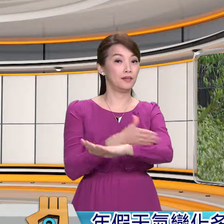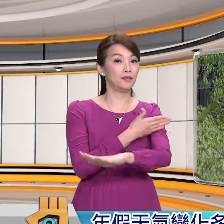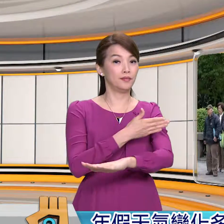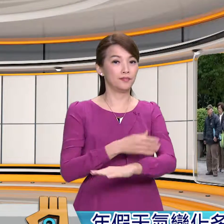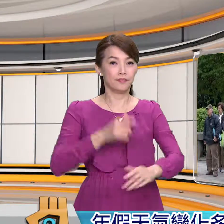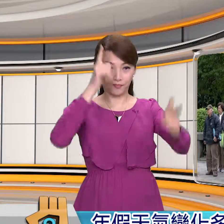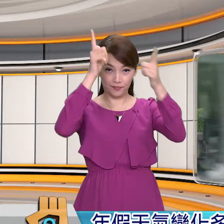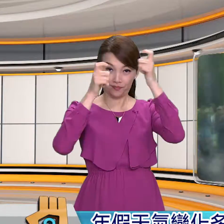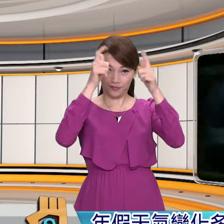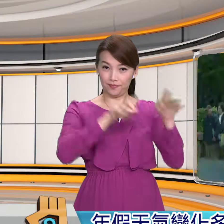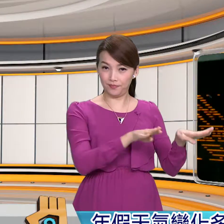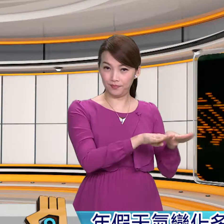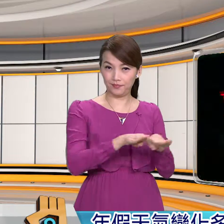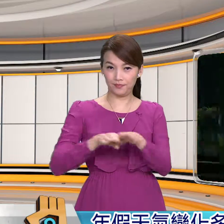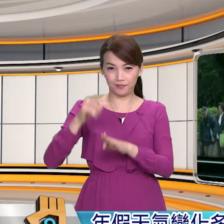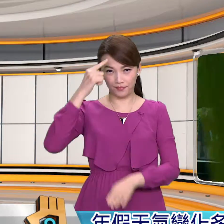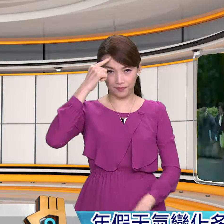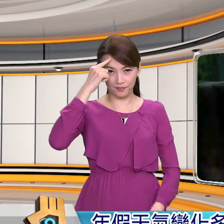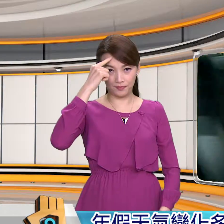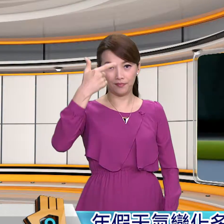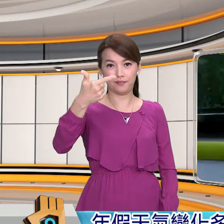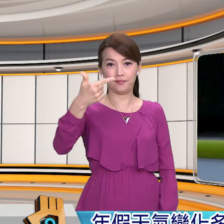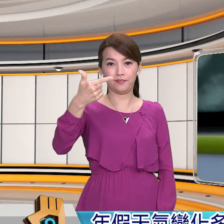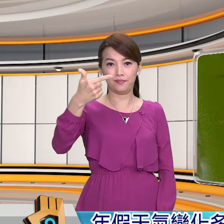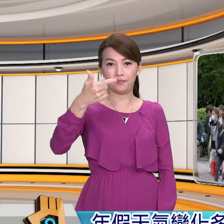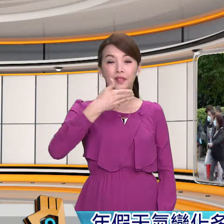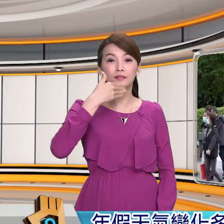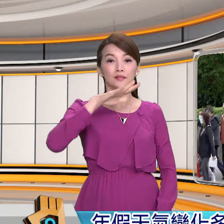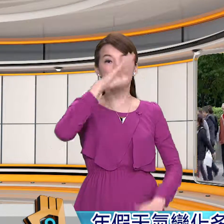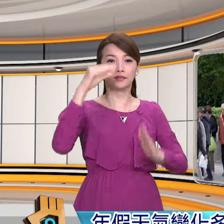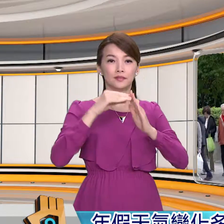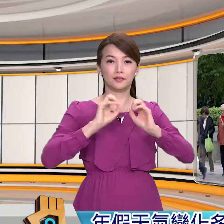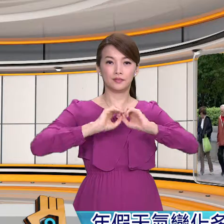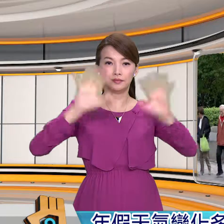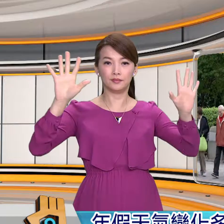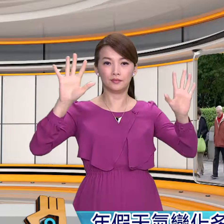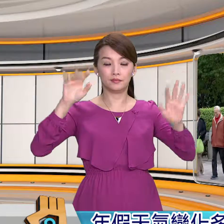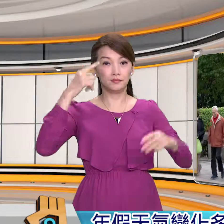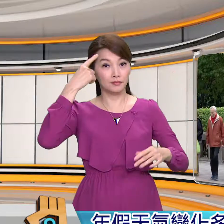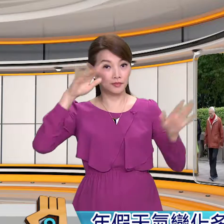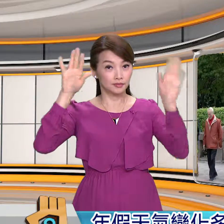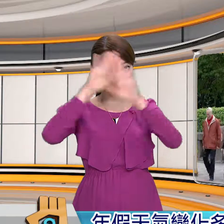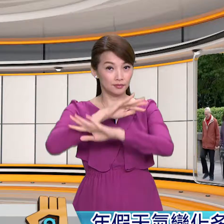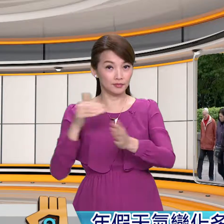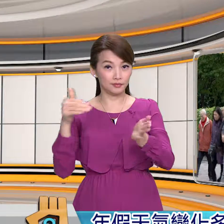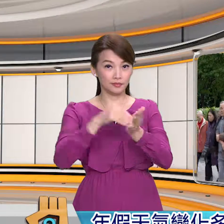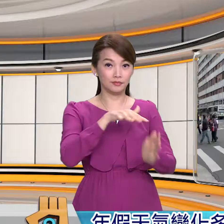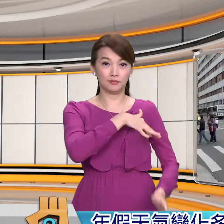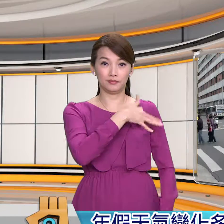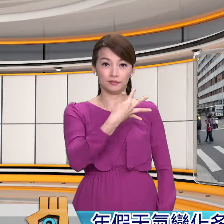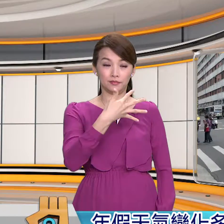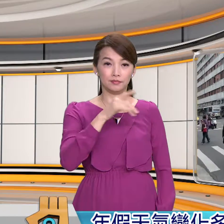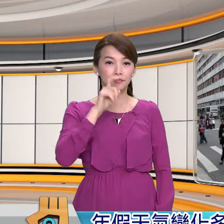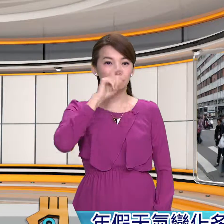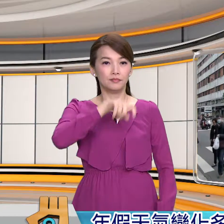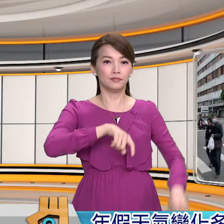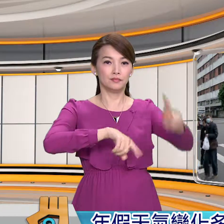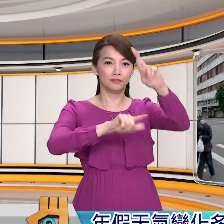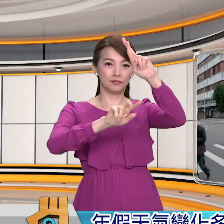从这个礼拜五开始，就是春节六天连假了。气象局公布天气预报，明天晚上到